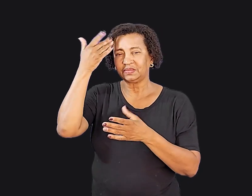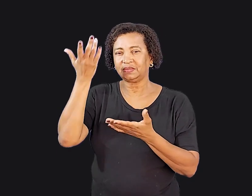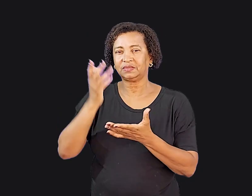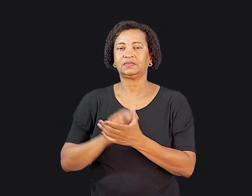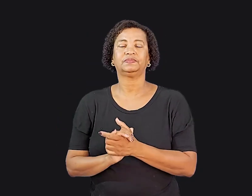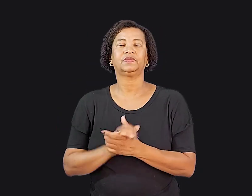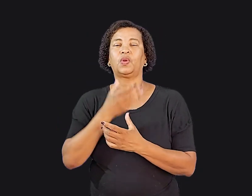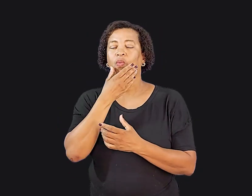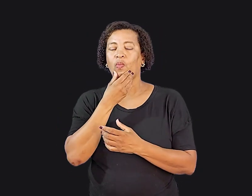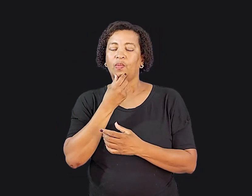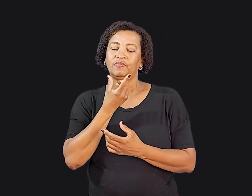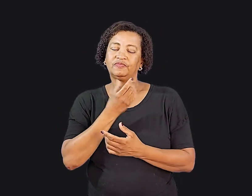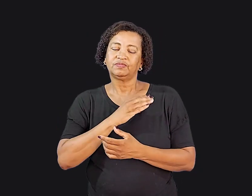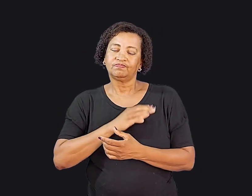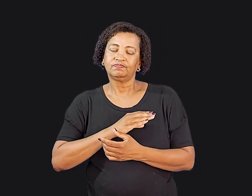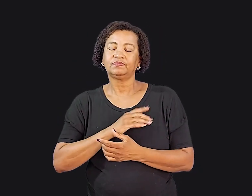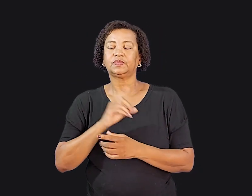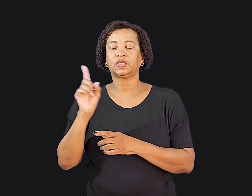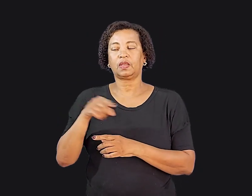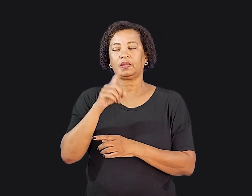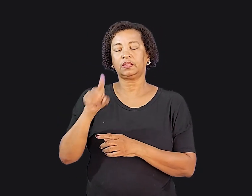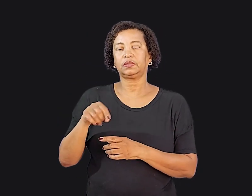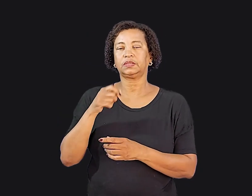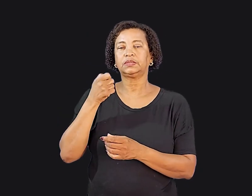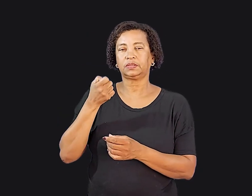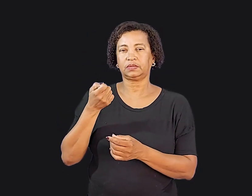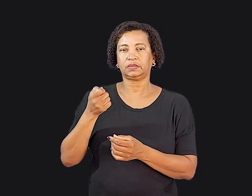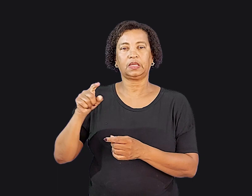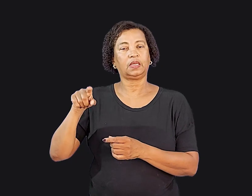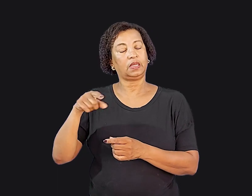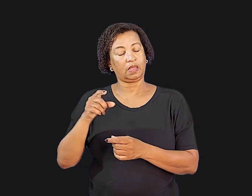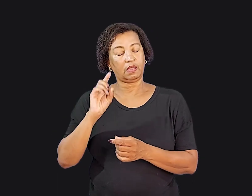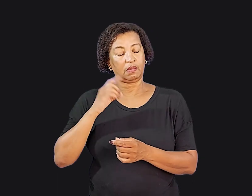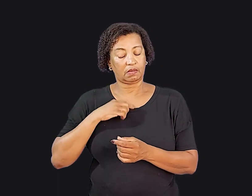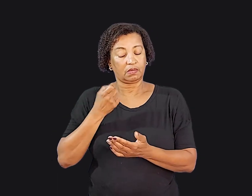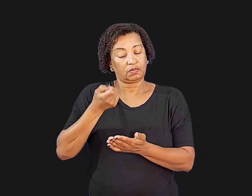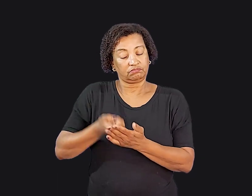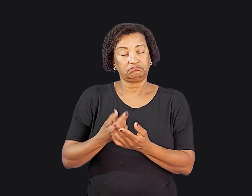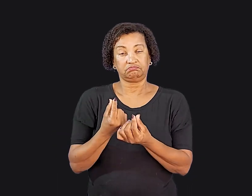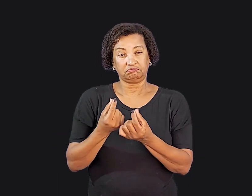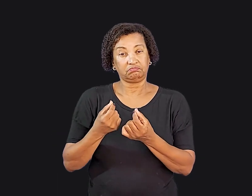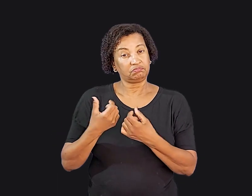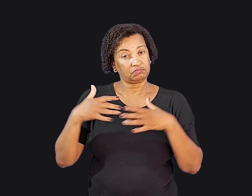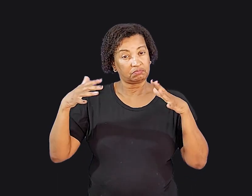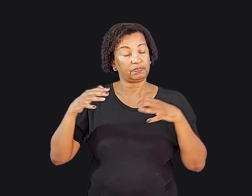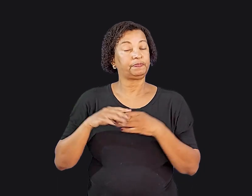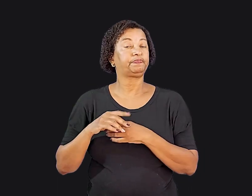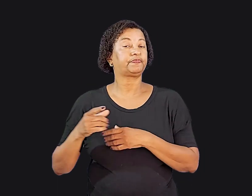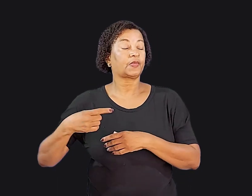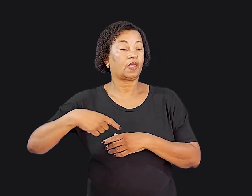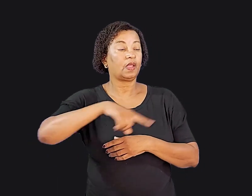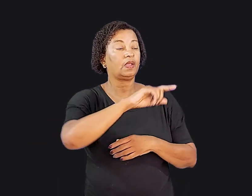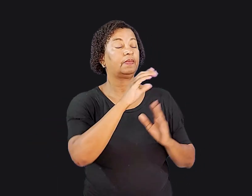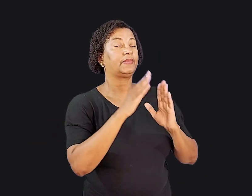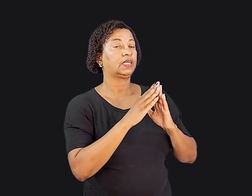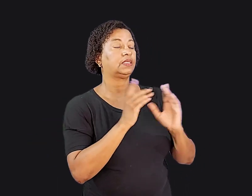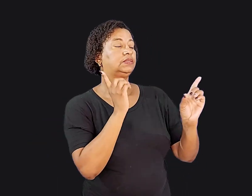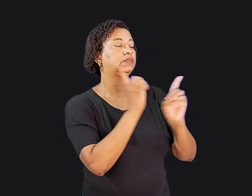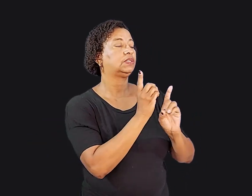dívida. O credor fica comovido e cancela toda a dívida. E era uma dívida grande. No caminho para casa, aquele devedor encontra-se com